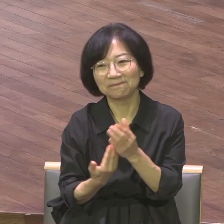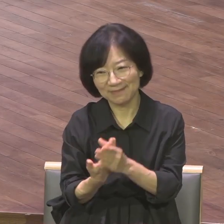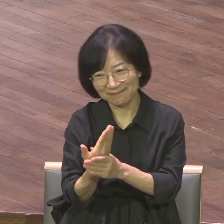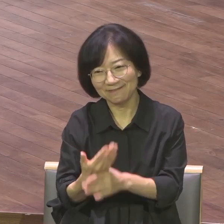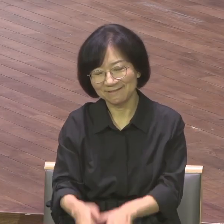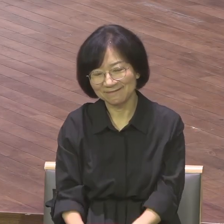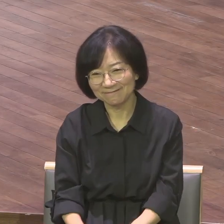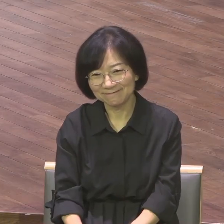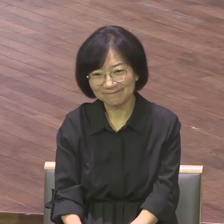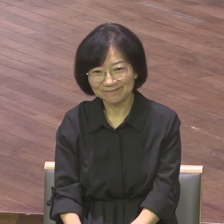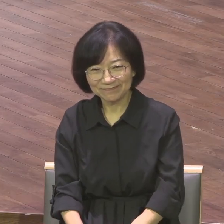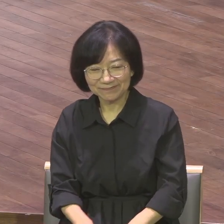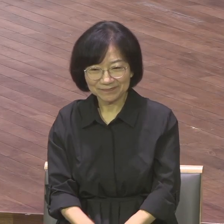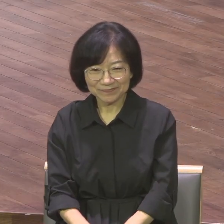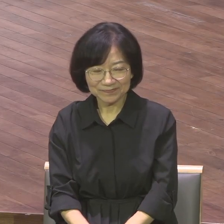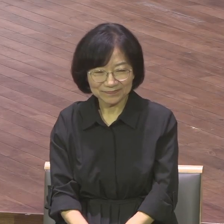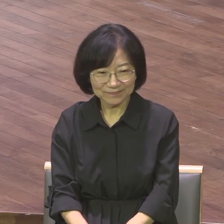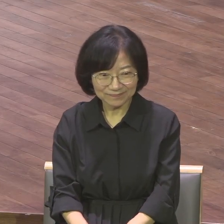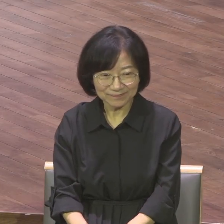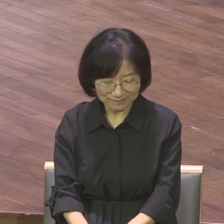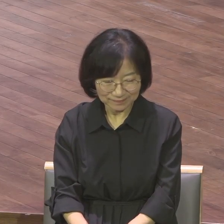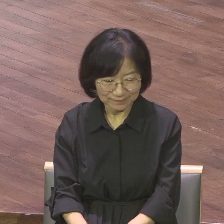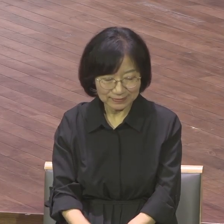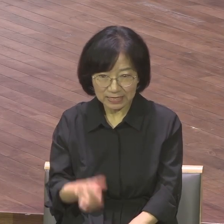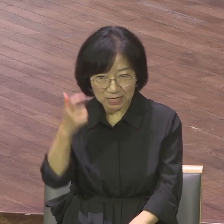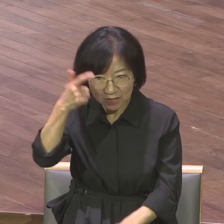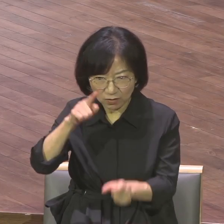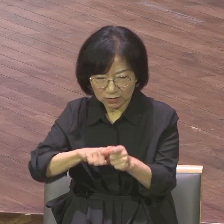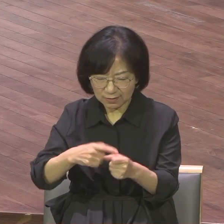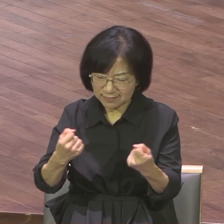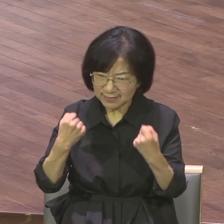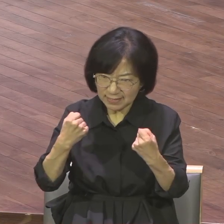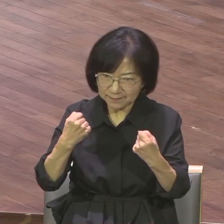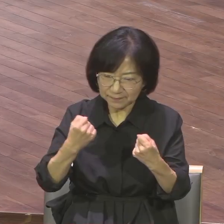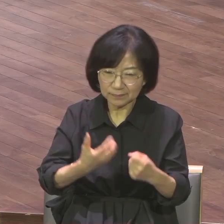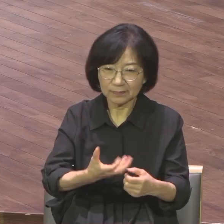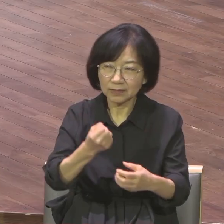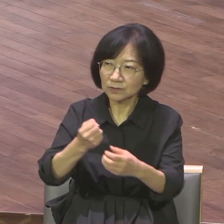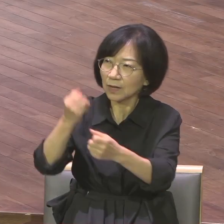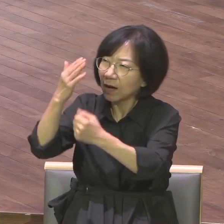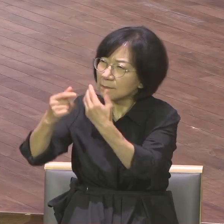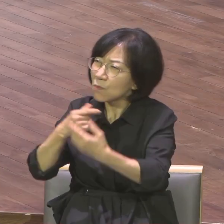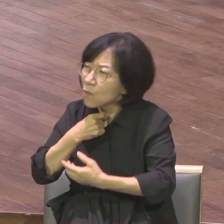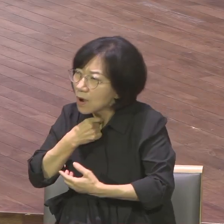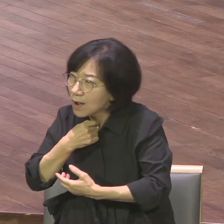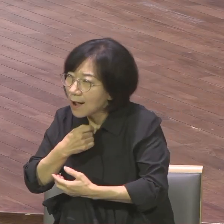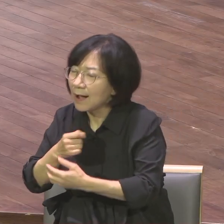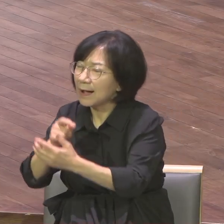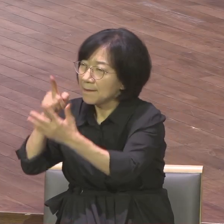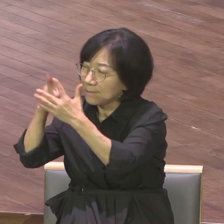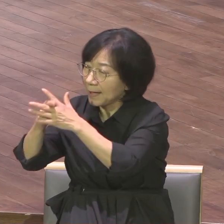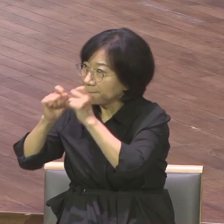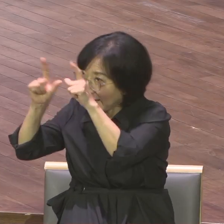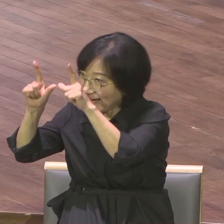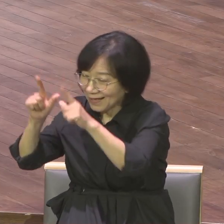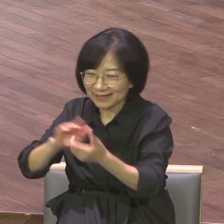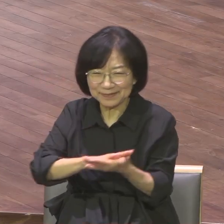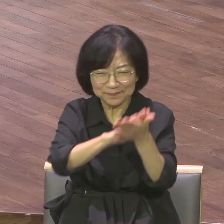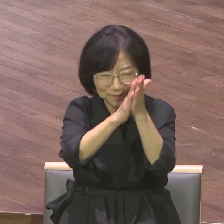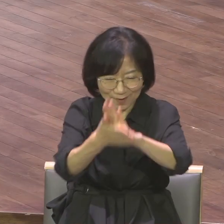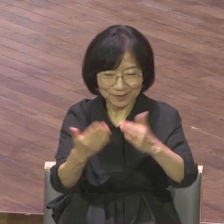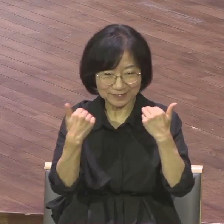이렇게 영적 해상도가 높은 삶을 통해서 하나님의 본심을 온전히 깨닫고 변화와 성장의 응답을